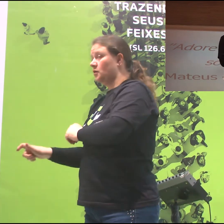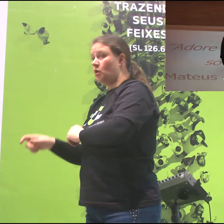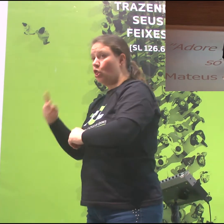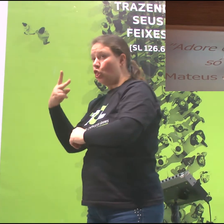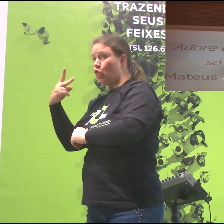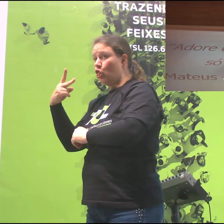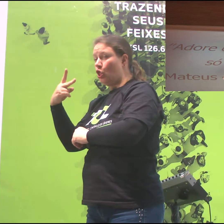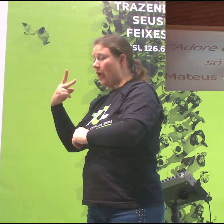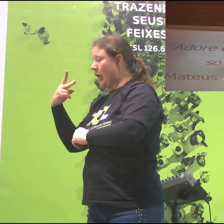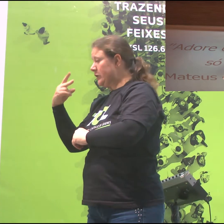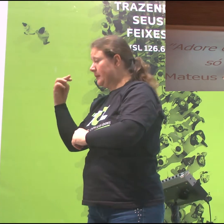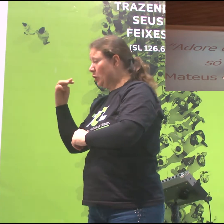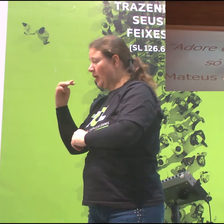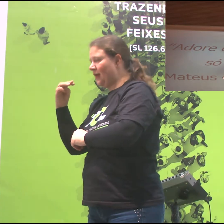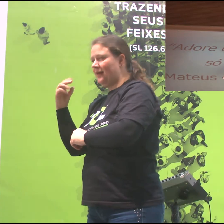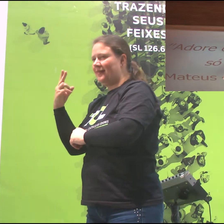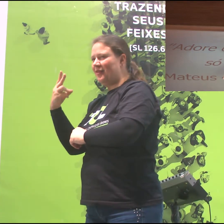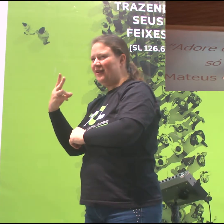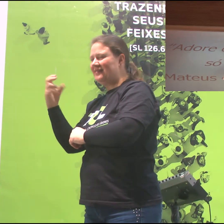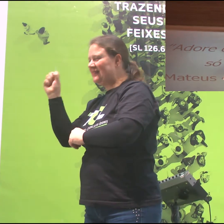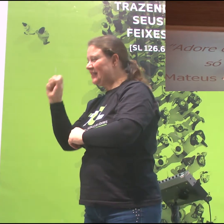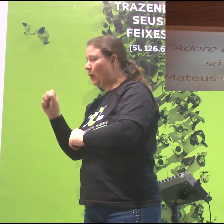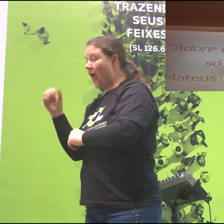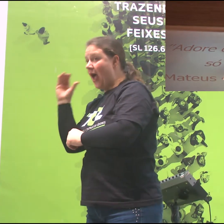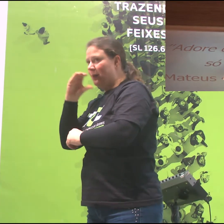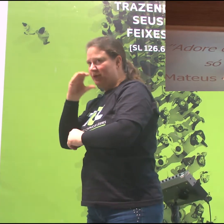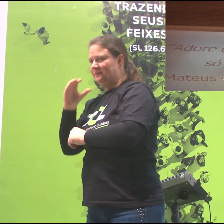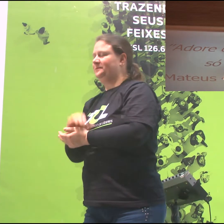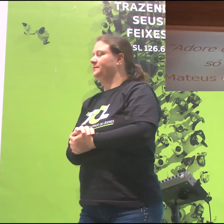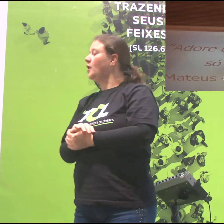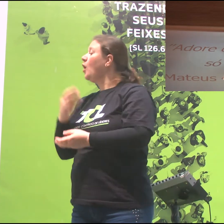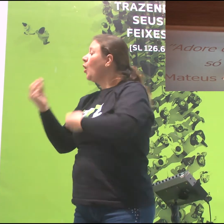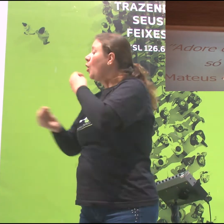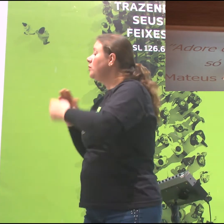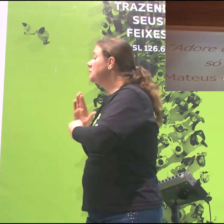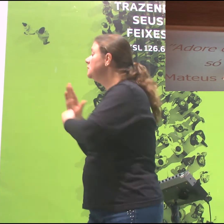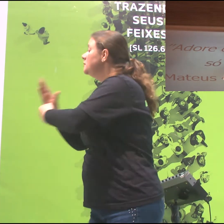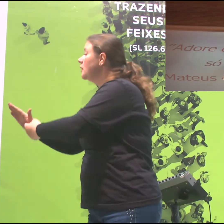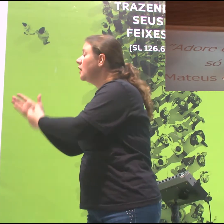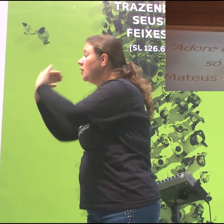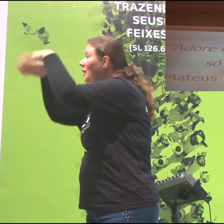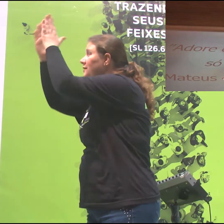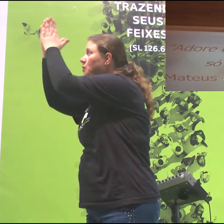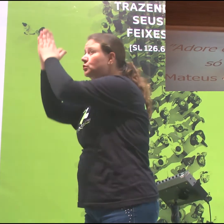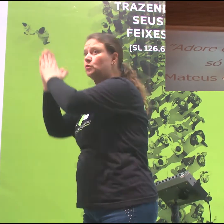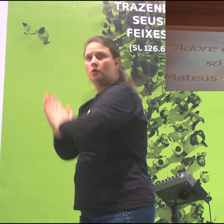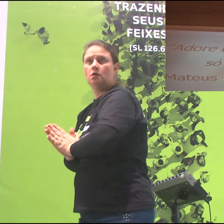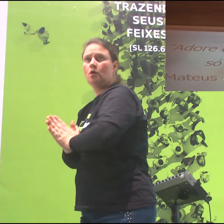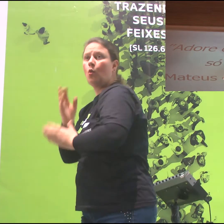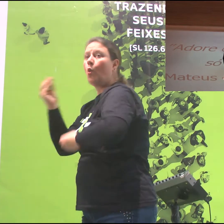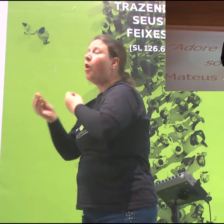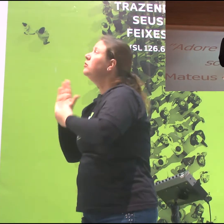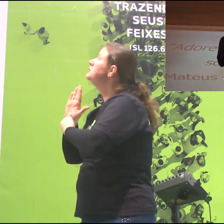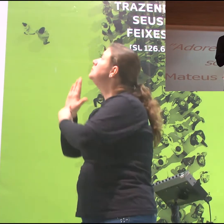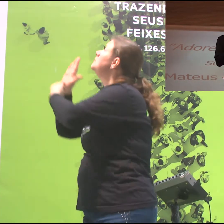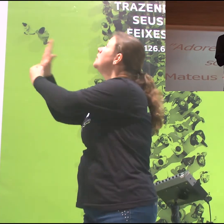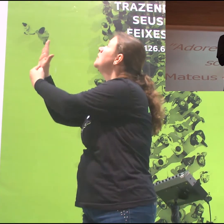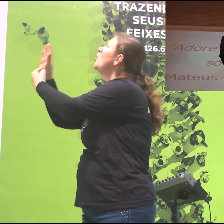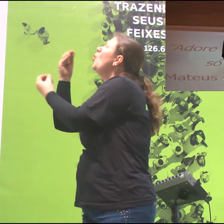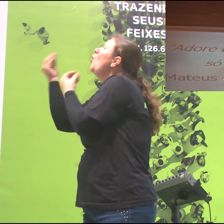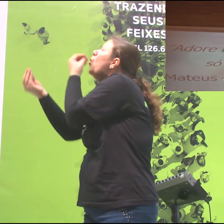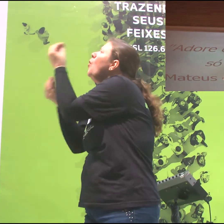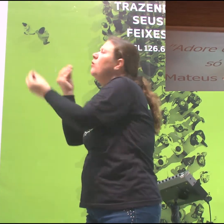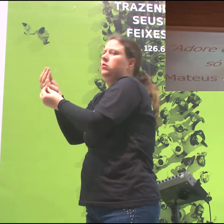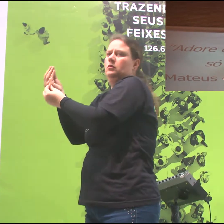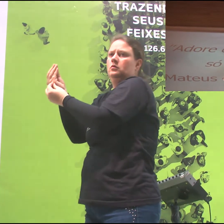2 segundos, que é: como podemos expressar nossa adoração, nosso temor e nossa profunda